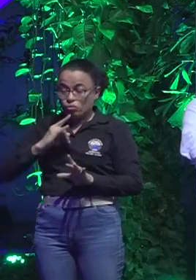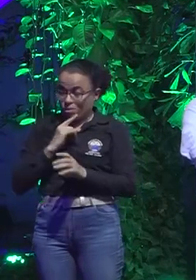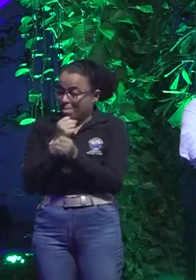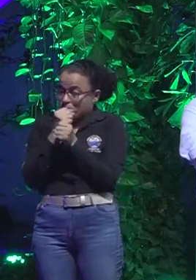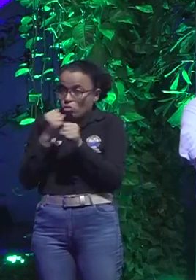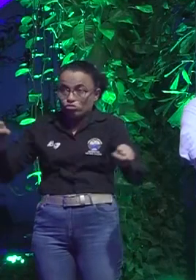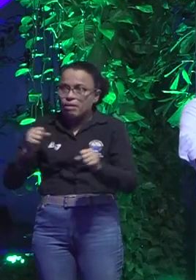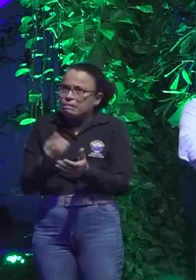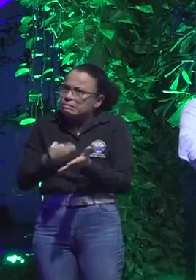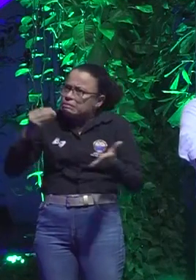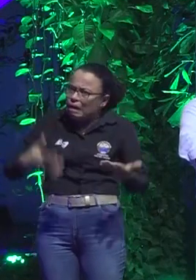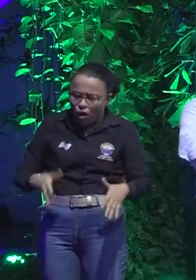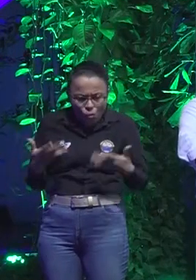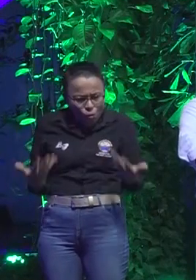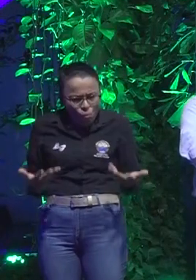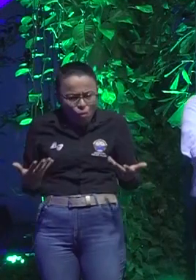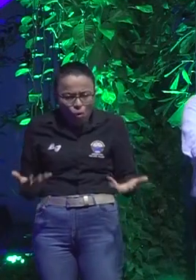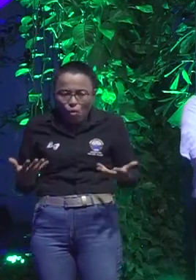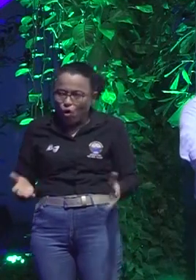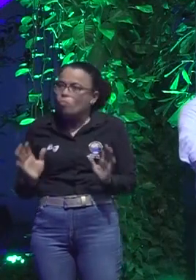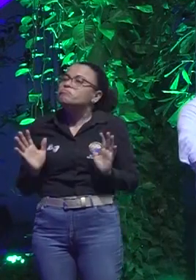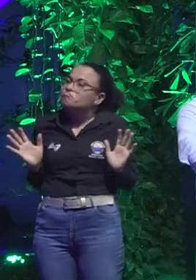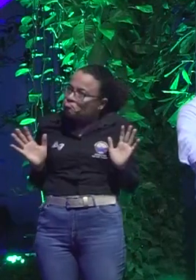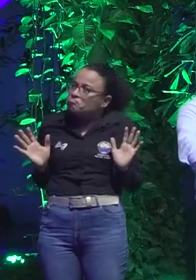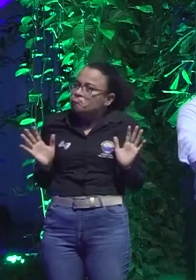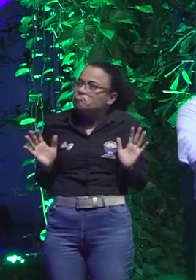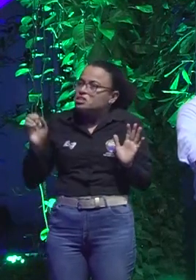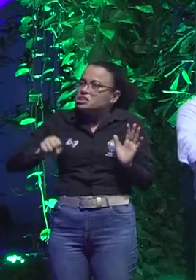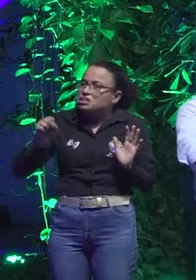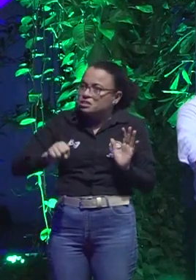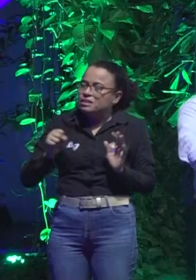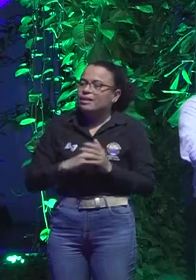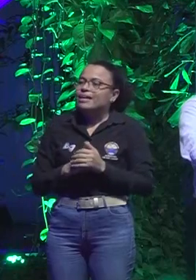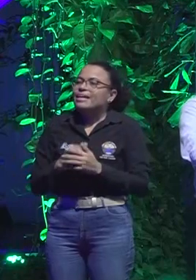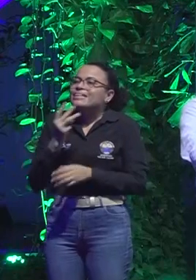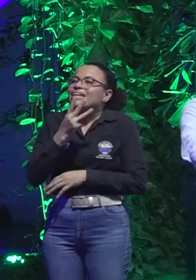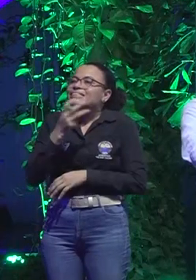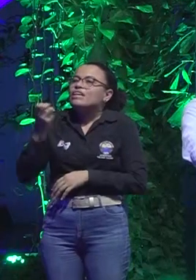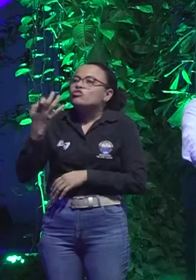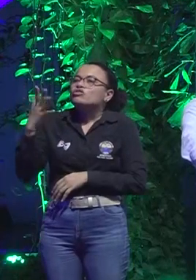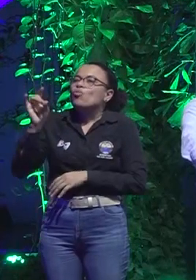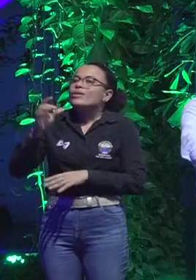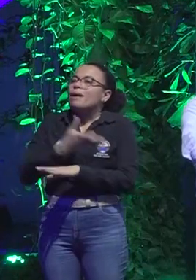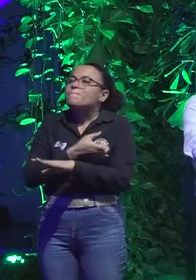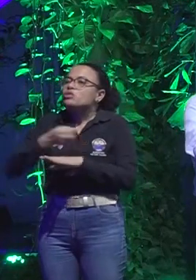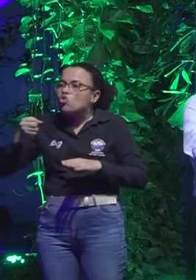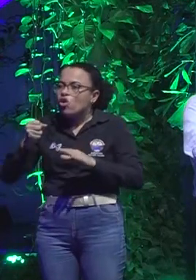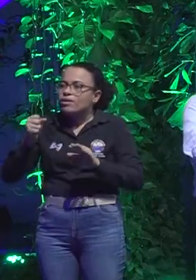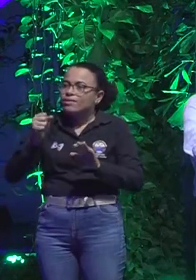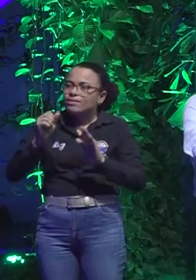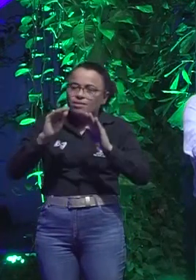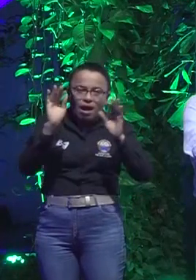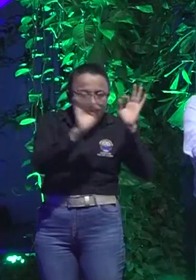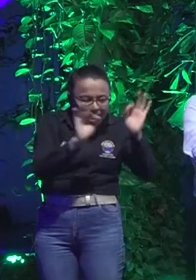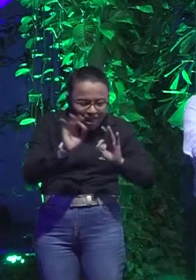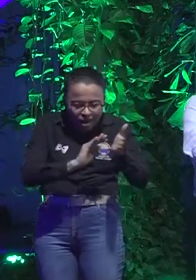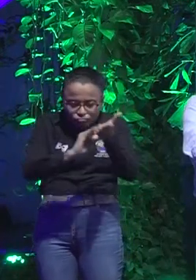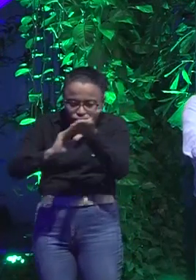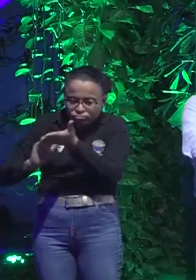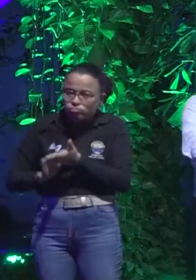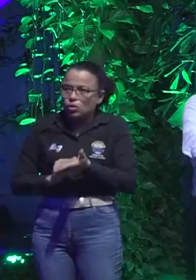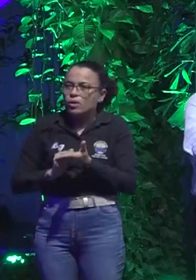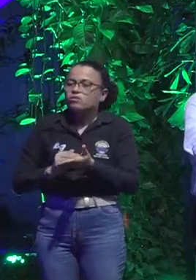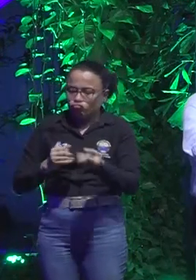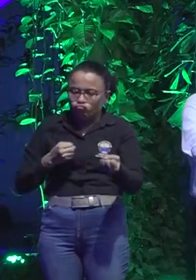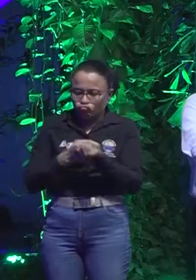imposible. ¿Cómo hacen? No lo sé. Pero son los 350 millones de pesos mejor invertidos que hemos hecho en la vida, porque basta ver la alegría